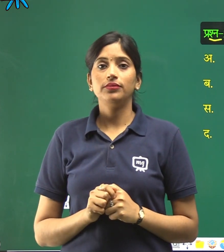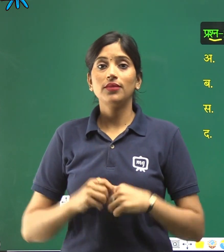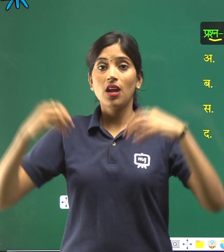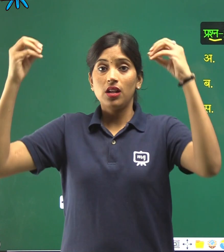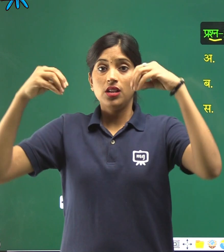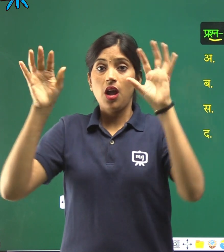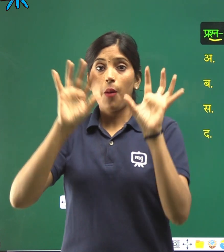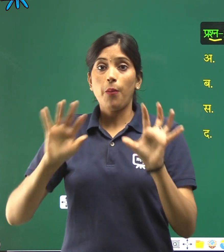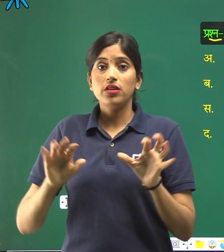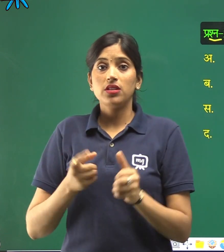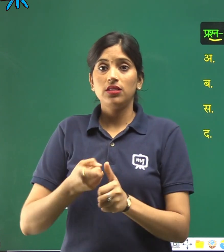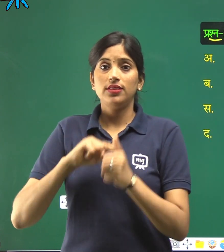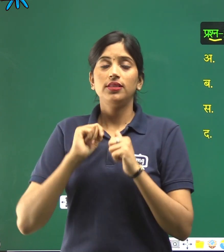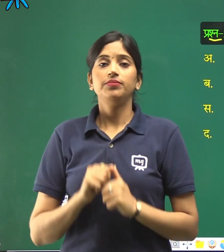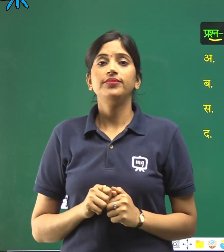बरसात से,